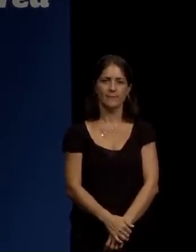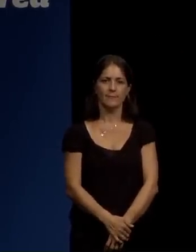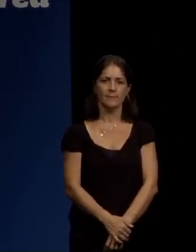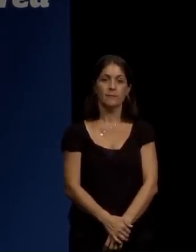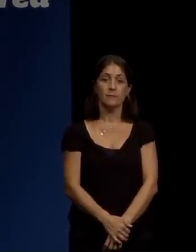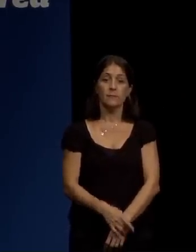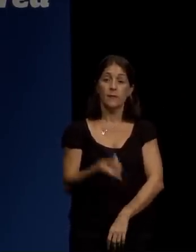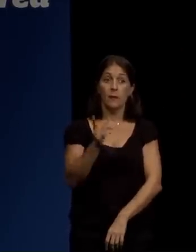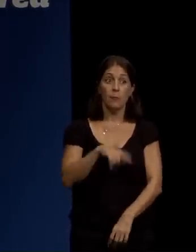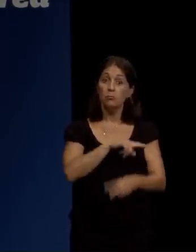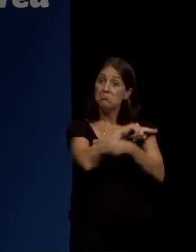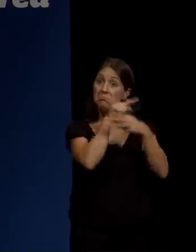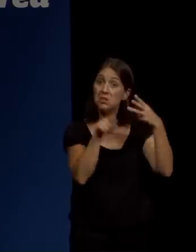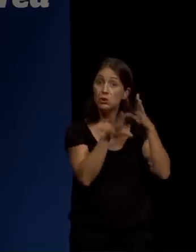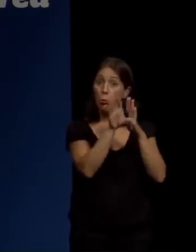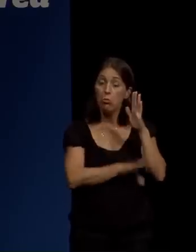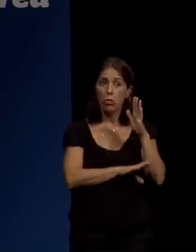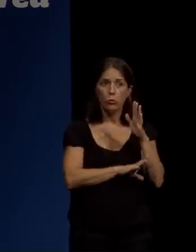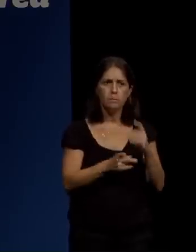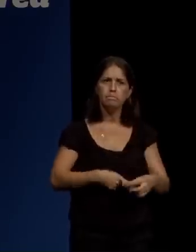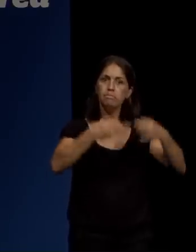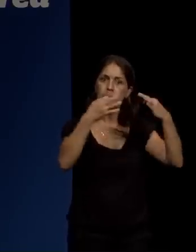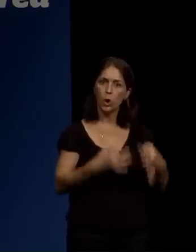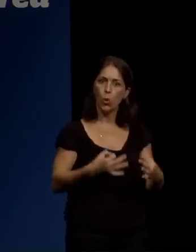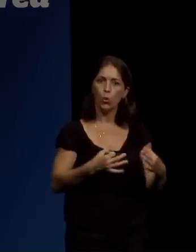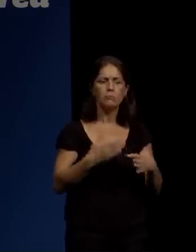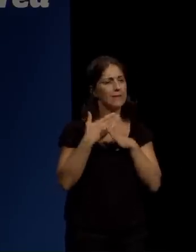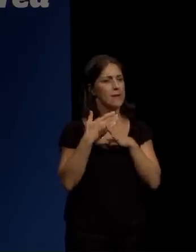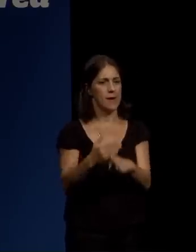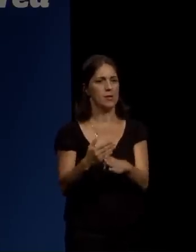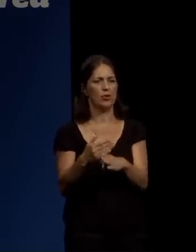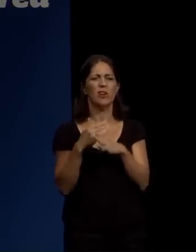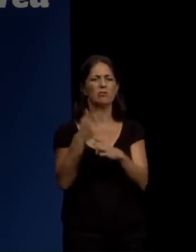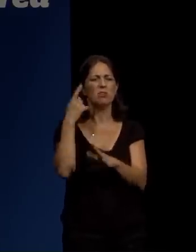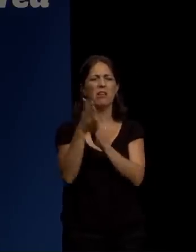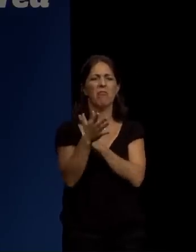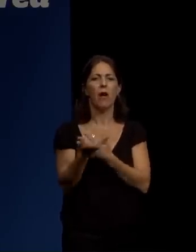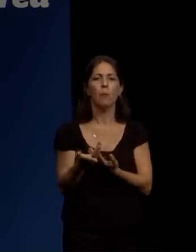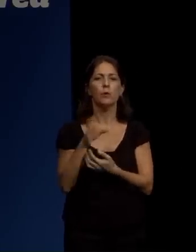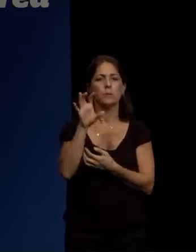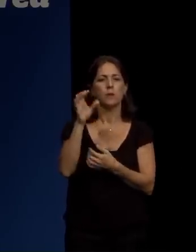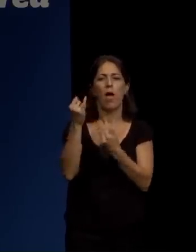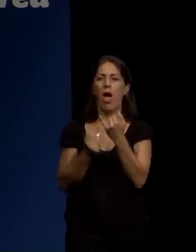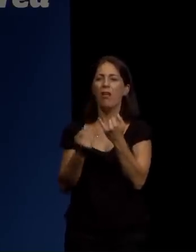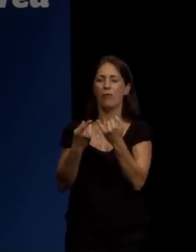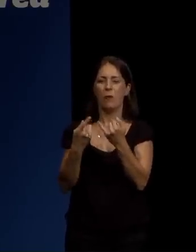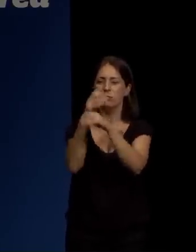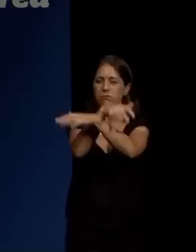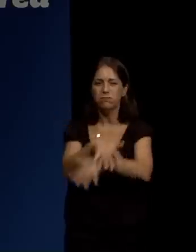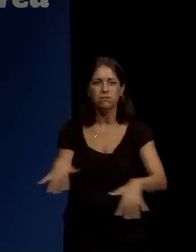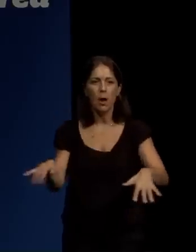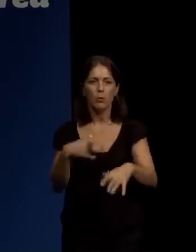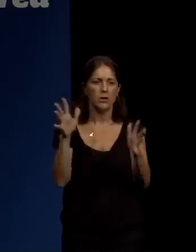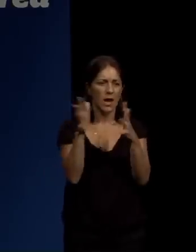E aseguradas esas 3 condicións, o resto. E o resto para nós é vertebrar completamente o país a nivel infraestructural, a nivel estructural e a